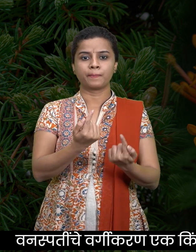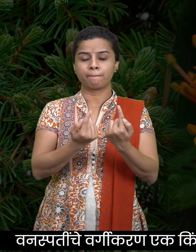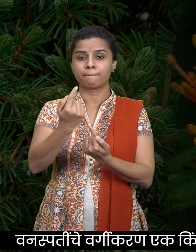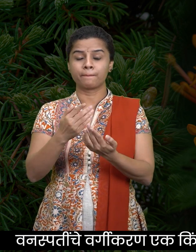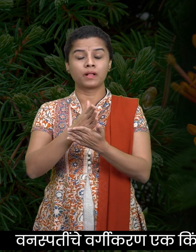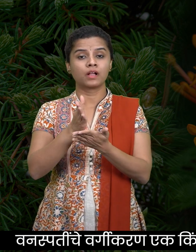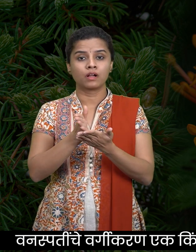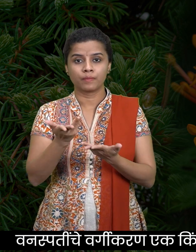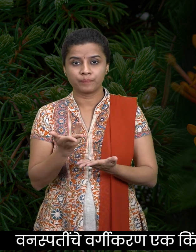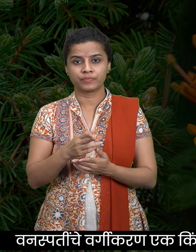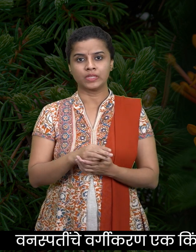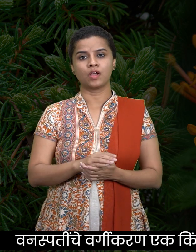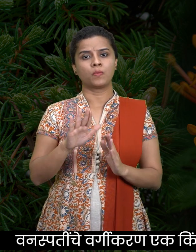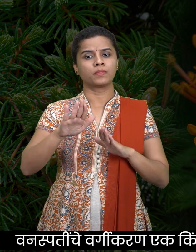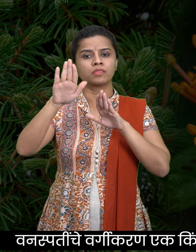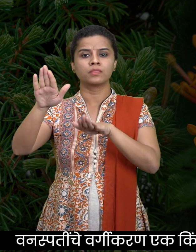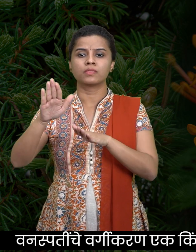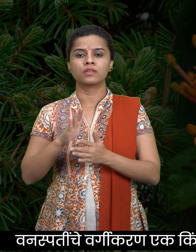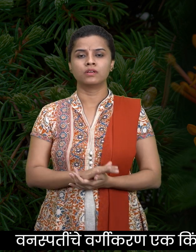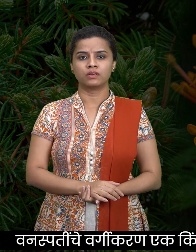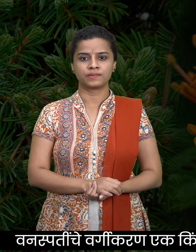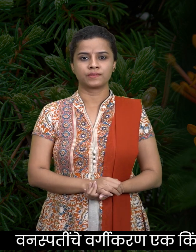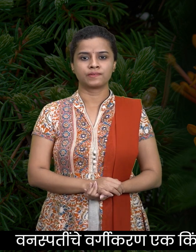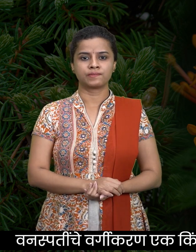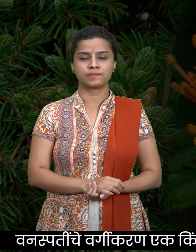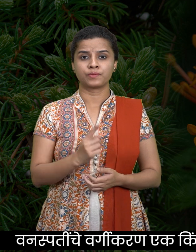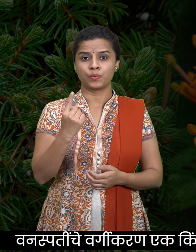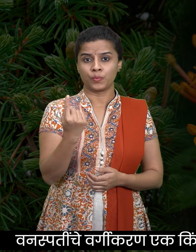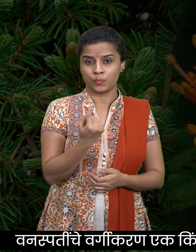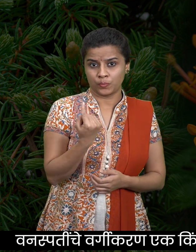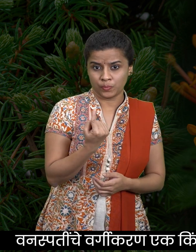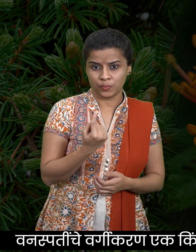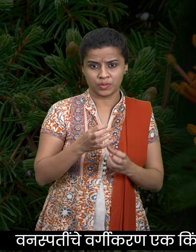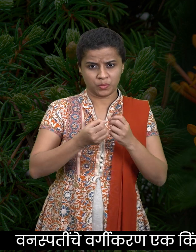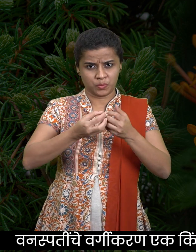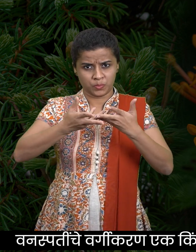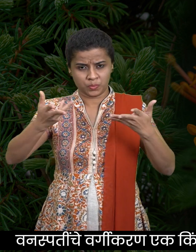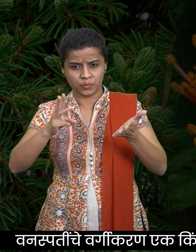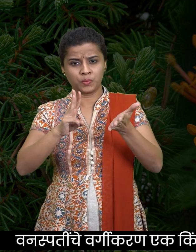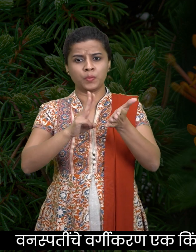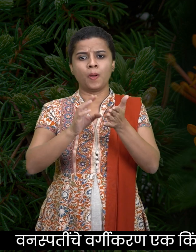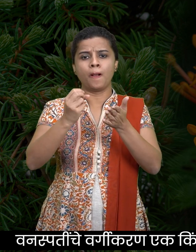वनस्पतींचे वर्गीकरण एक किंवा काही मॉर्फोलॉजिकल वर्णांच्या आधारे केले जाते.